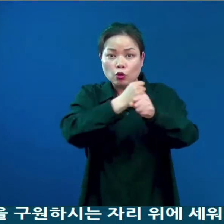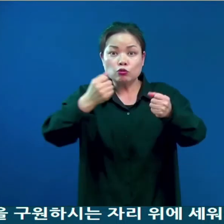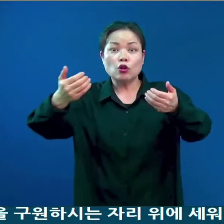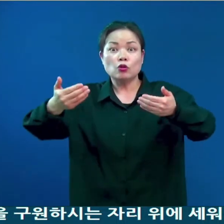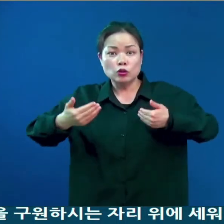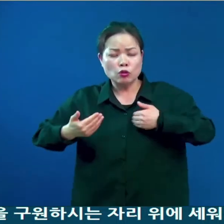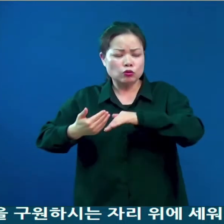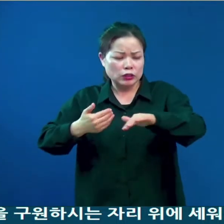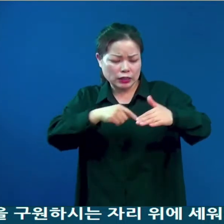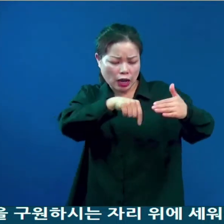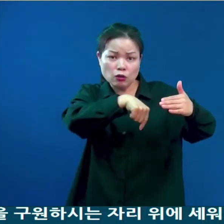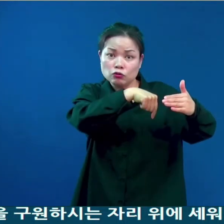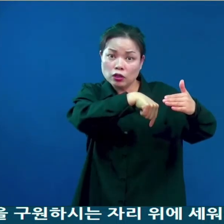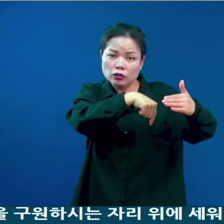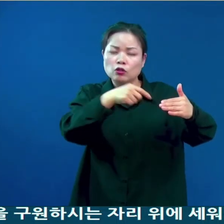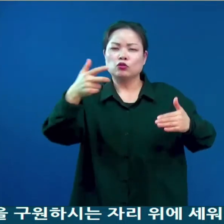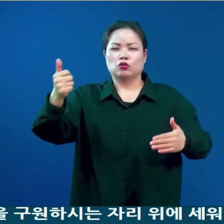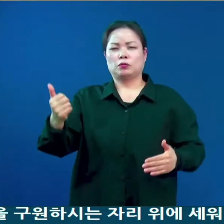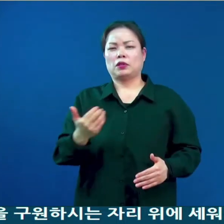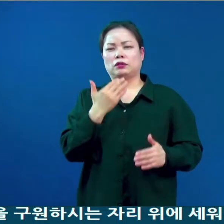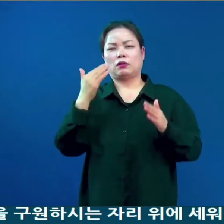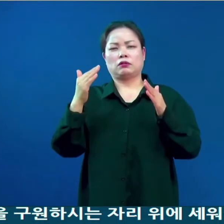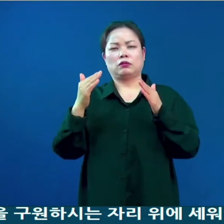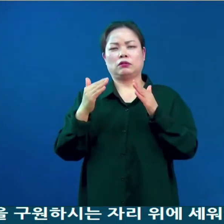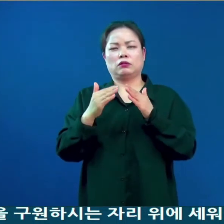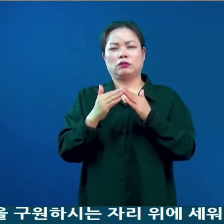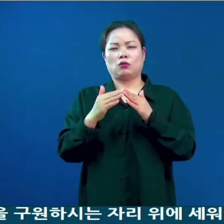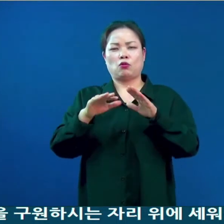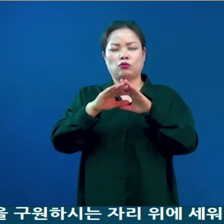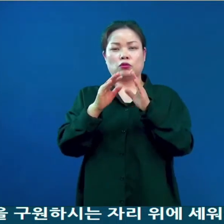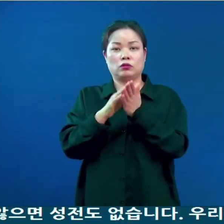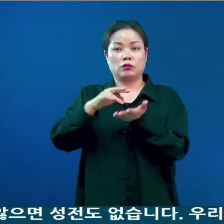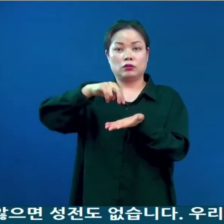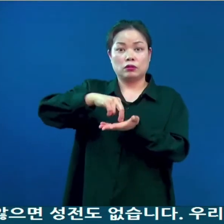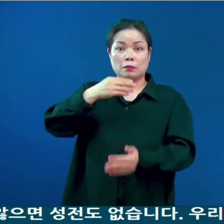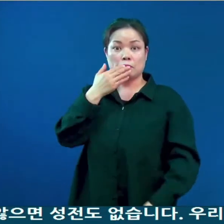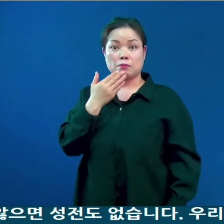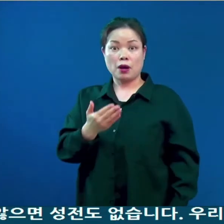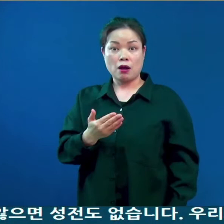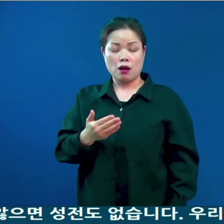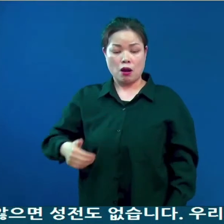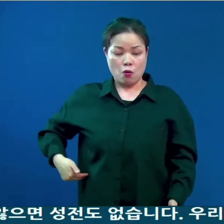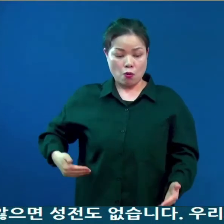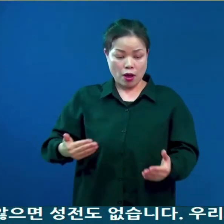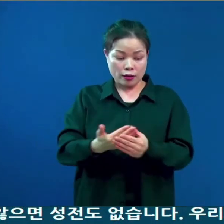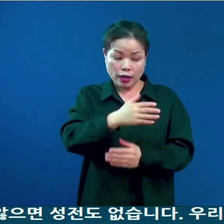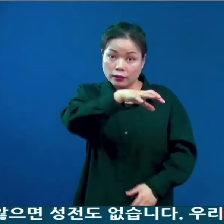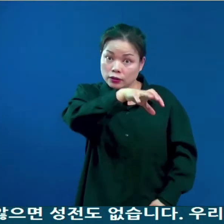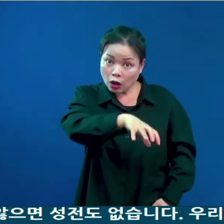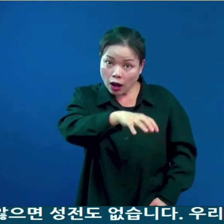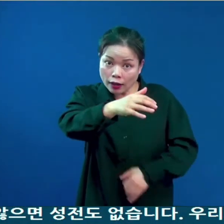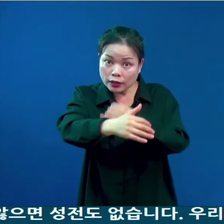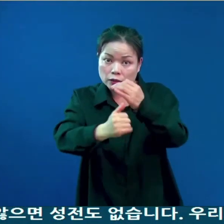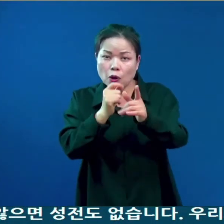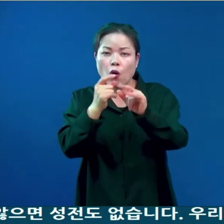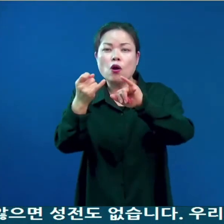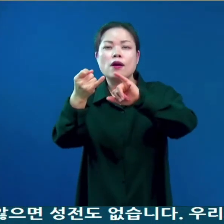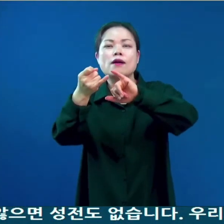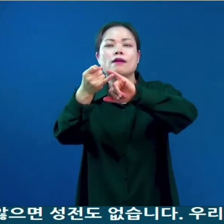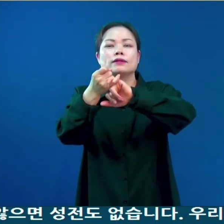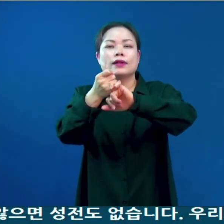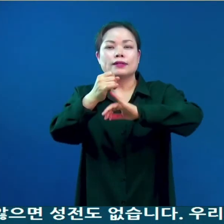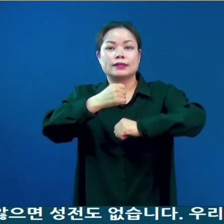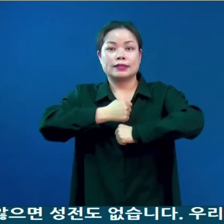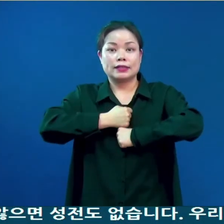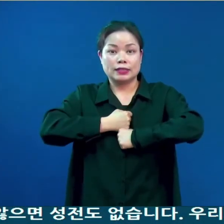주셔야지만 우리 가운데도 주님의 성전이 온전히 서게 되는 것입니다. 회개한 장소, 하나님의 언약을